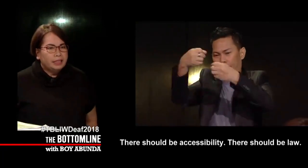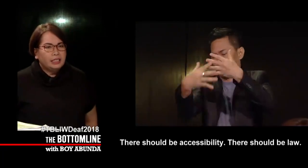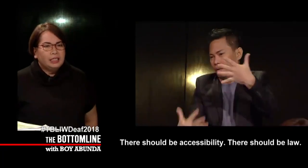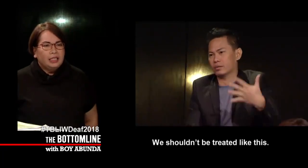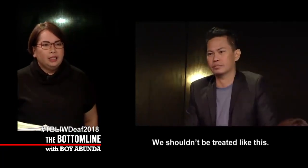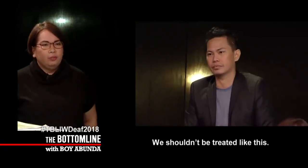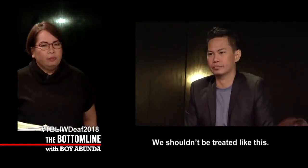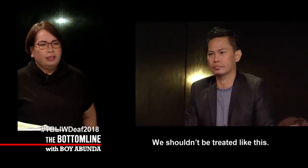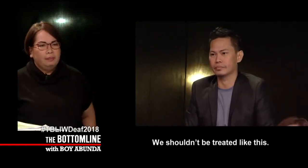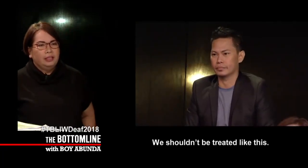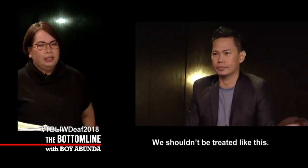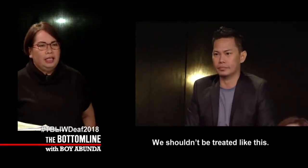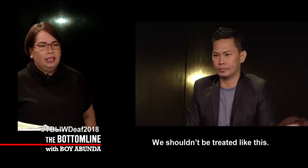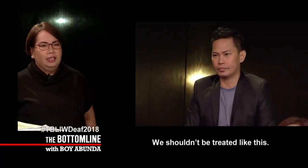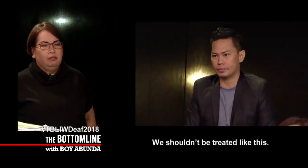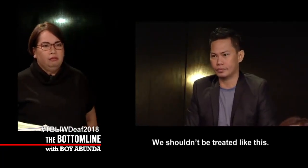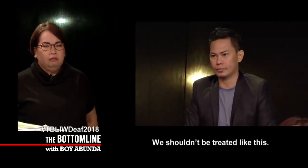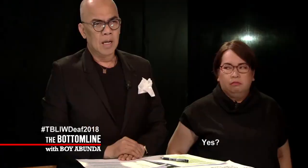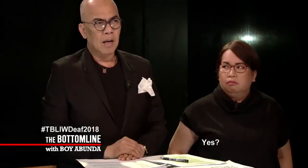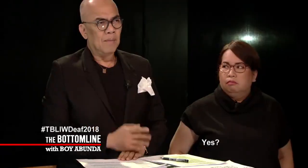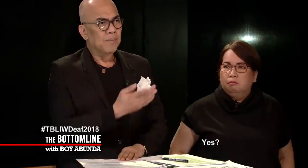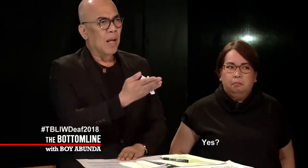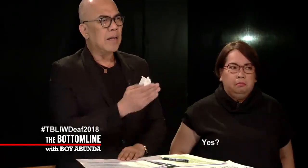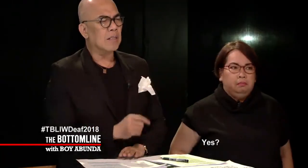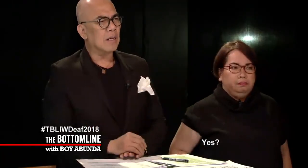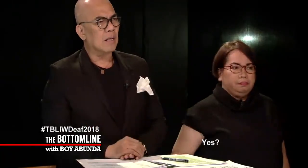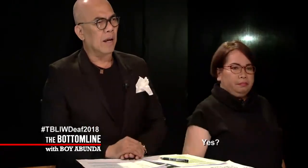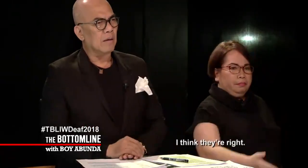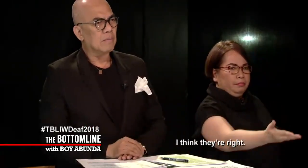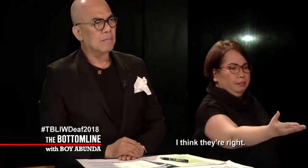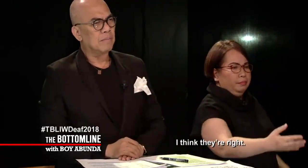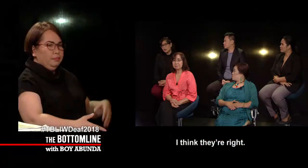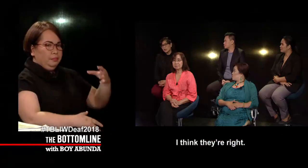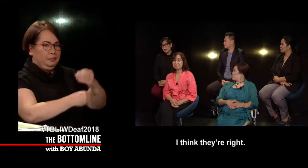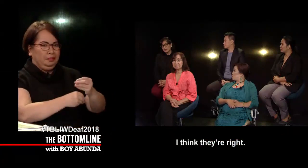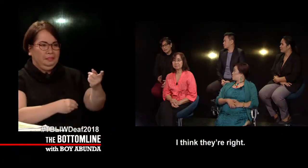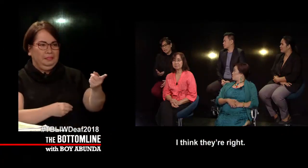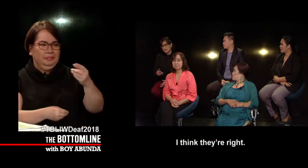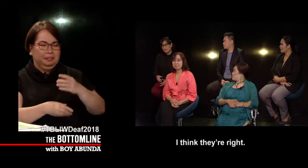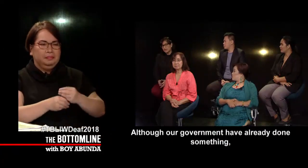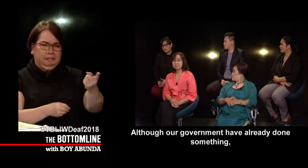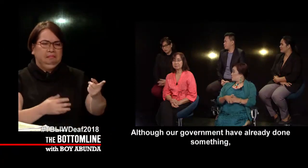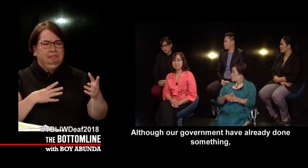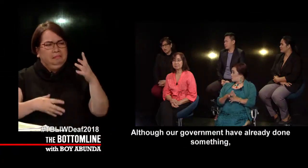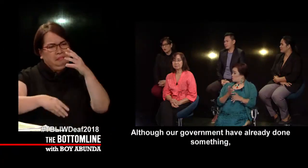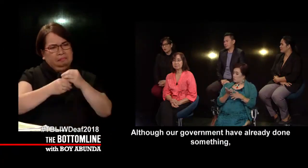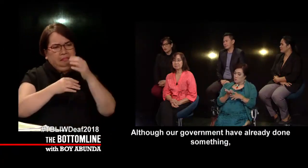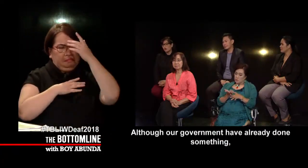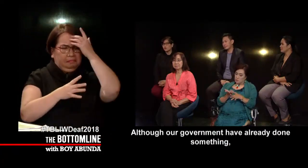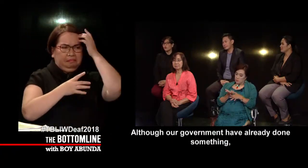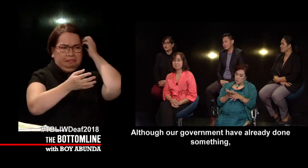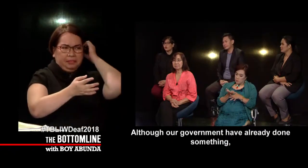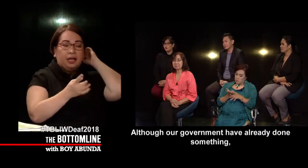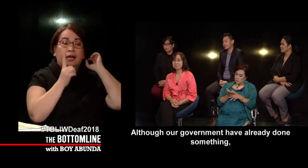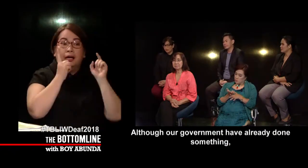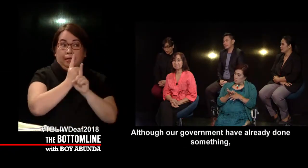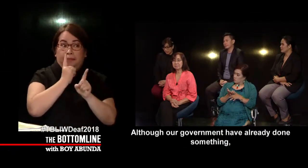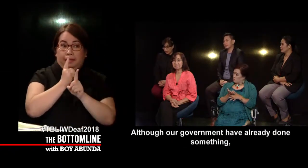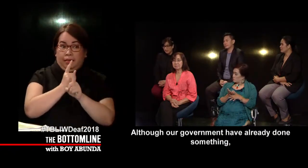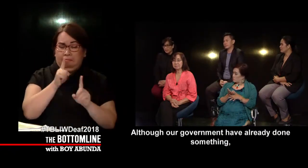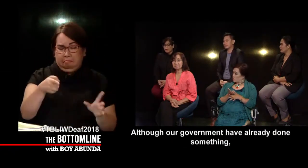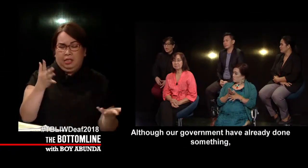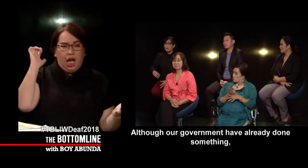may batas, hindi po kami dapat ginaganito. Yes. Yes, I think tama sila na as of now, although yung